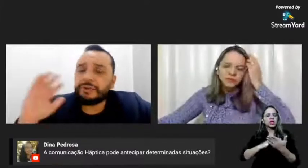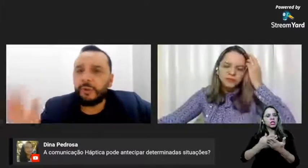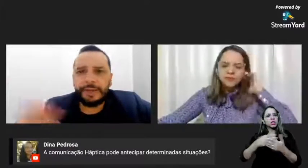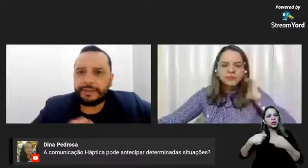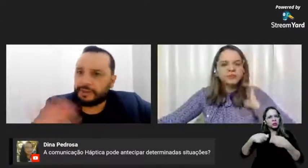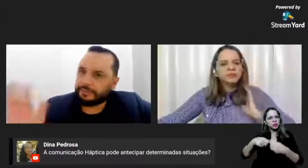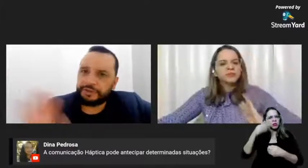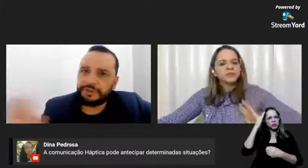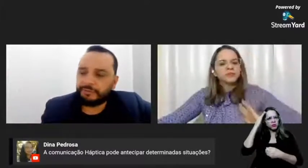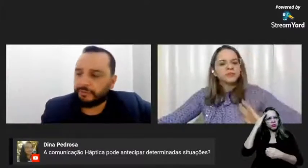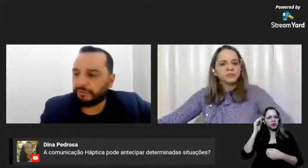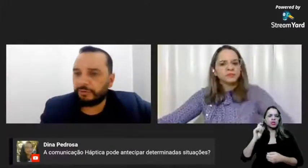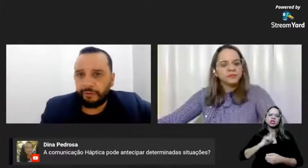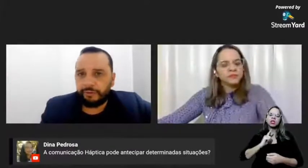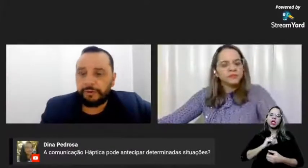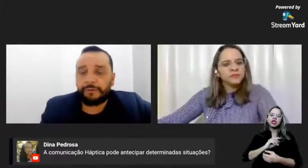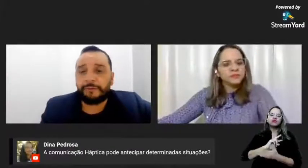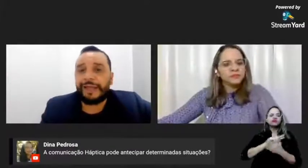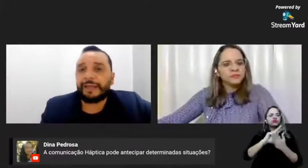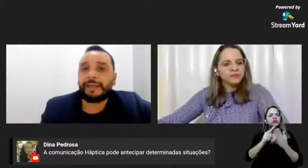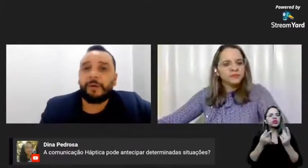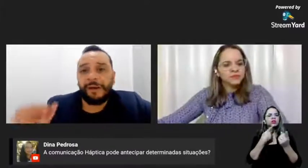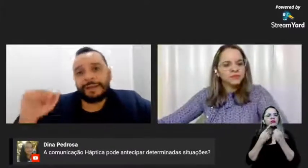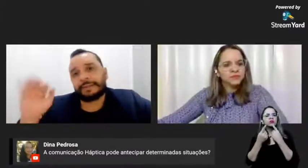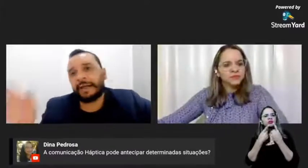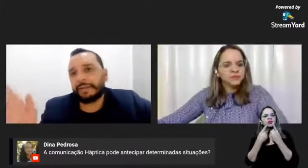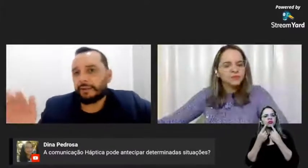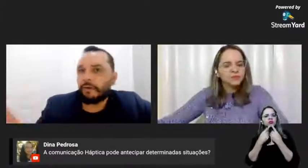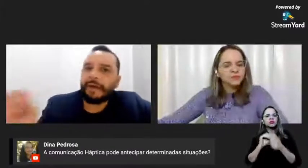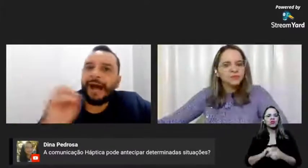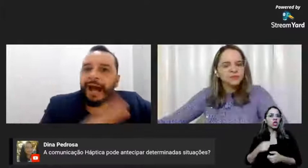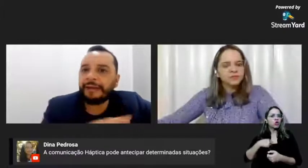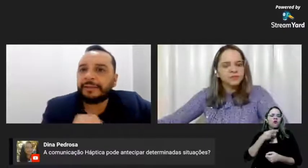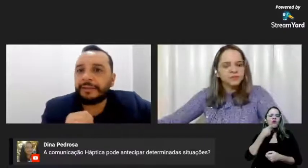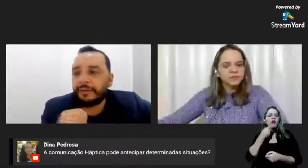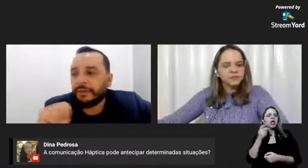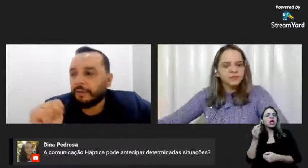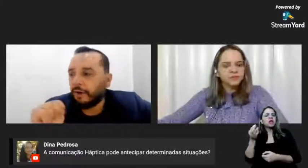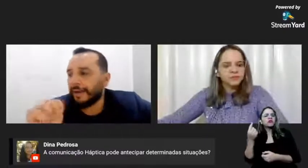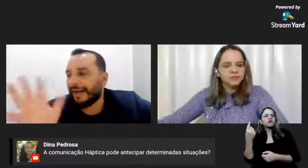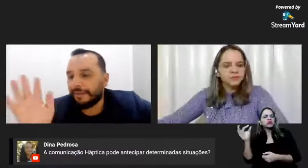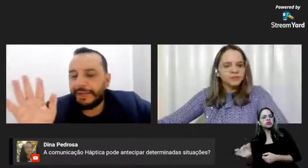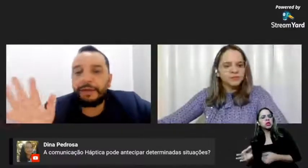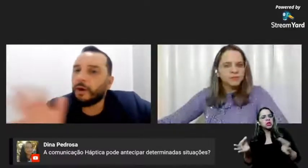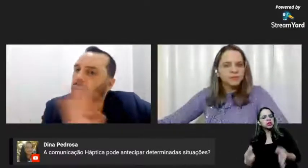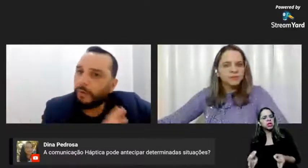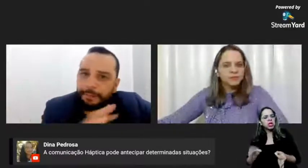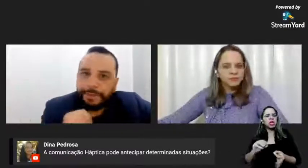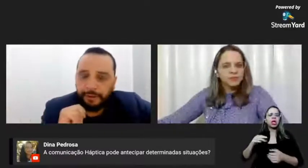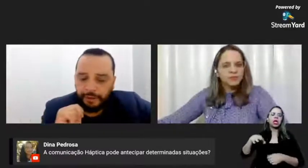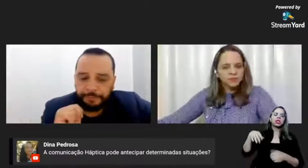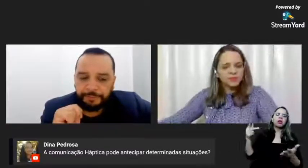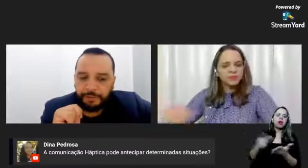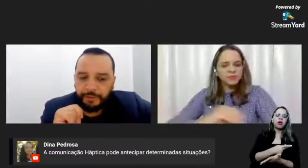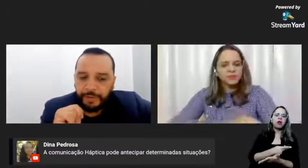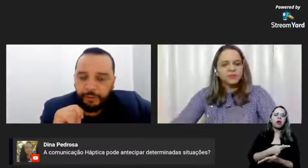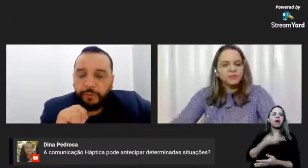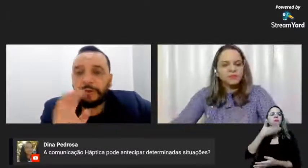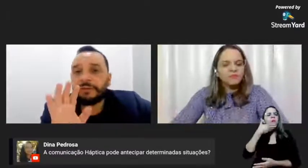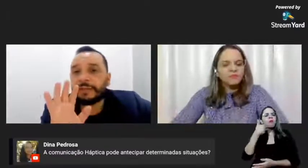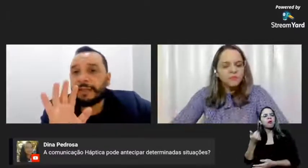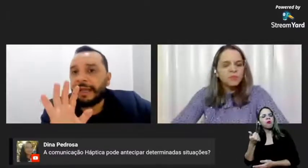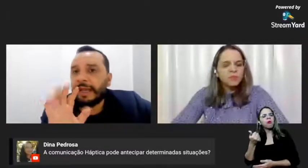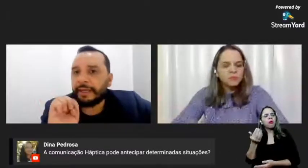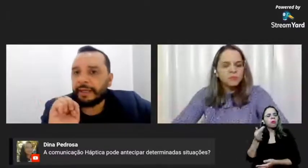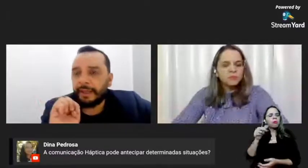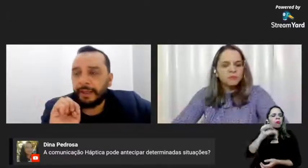várias discussões em cima disso. Eu não vou falar aqui qual é a certa, qual é a errada, qual é a melhor, qual é a pior. O